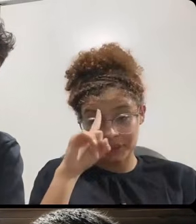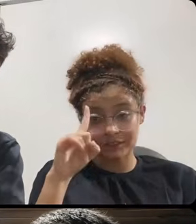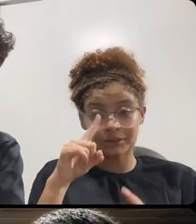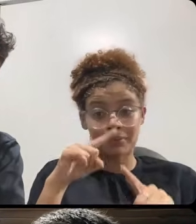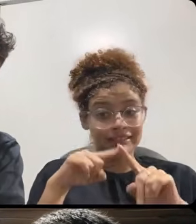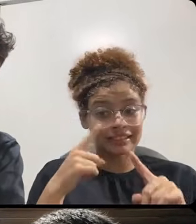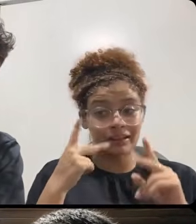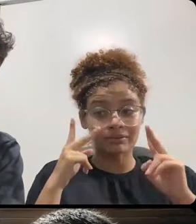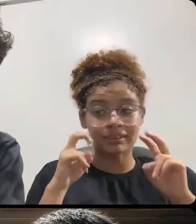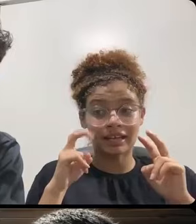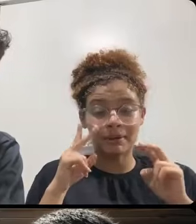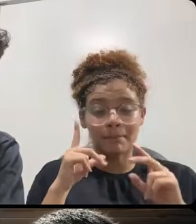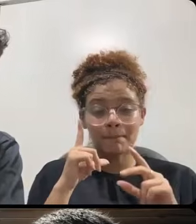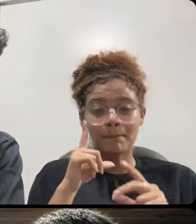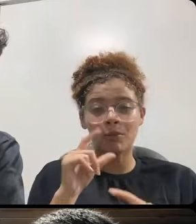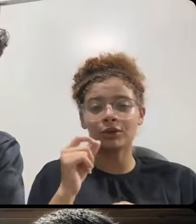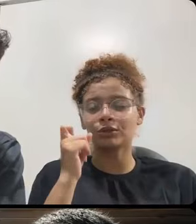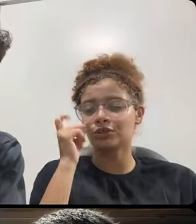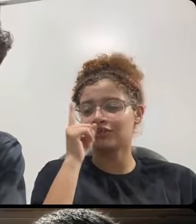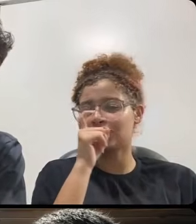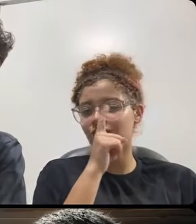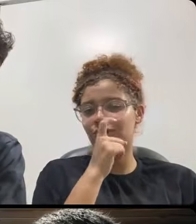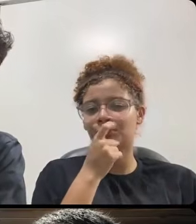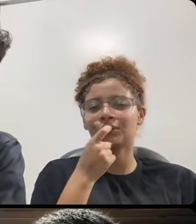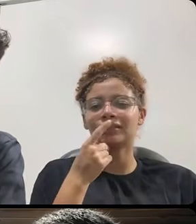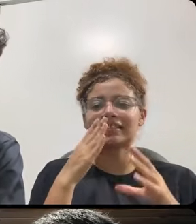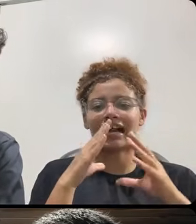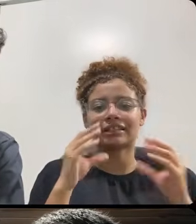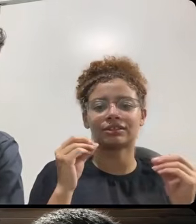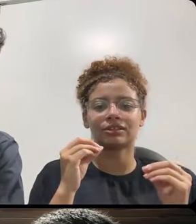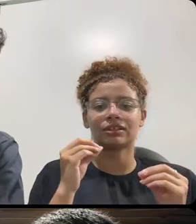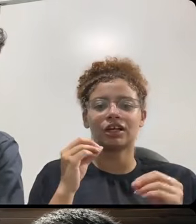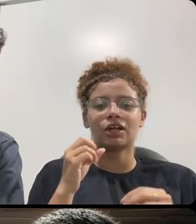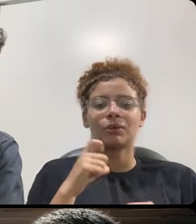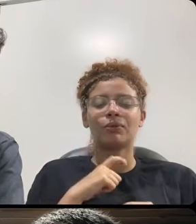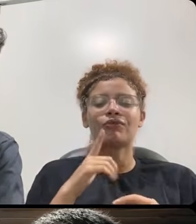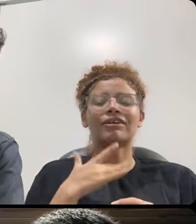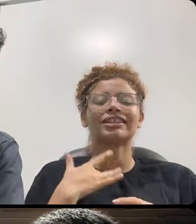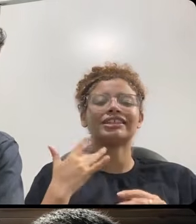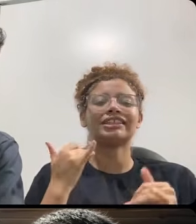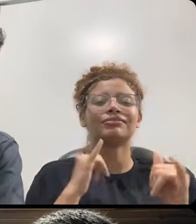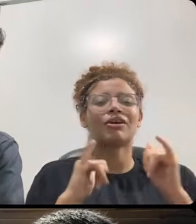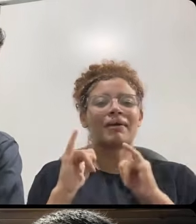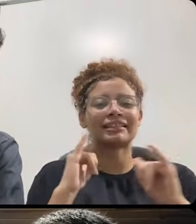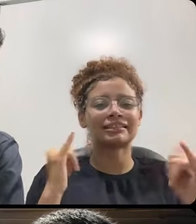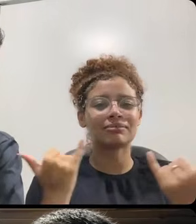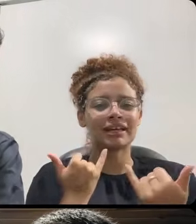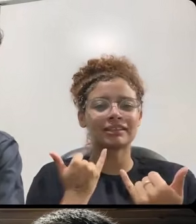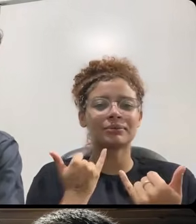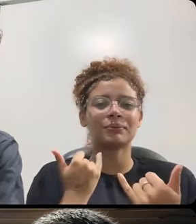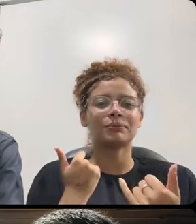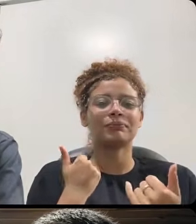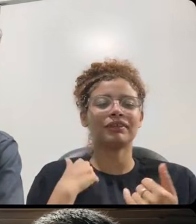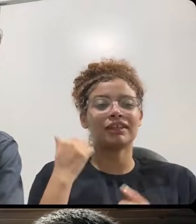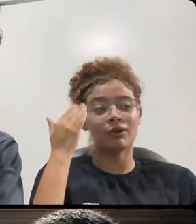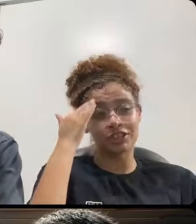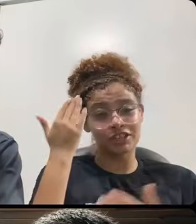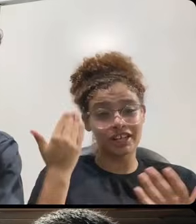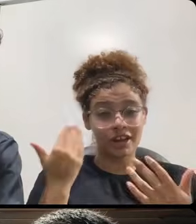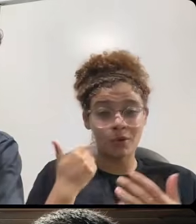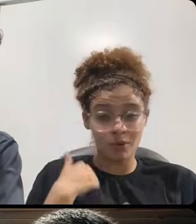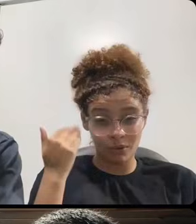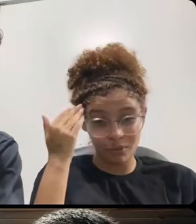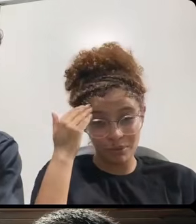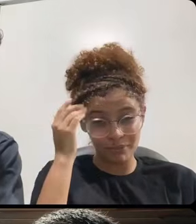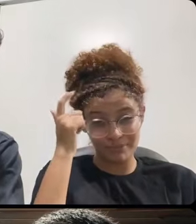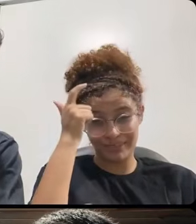a Deus por isso, mas ainda é um tema muito difícil e muito escasso. Por falta de informação mesmo. E